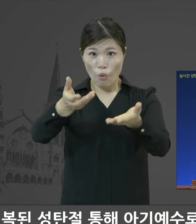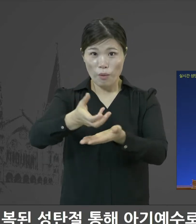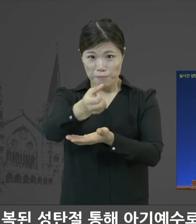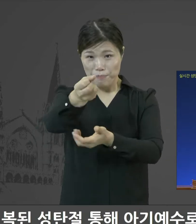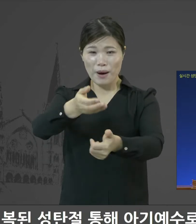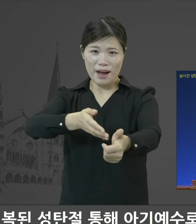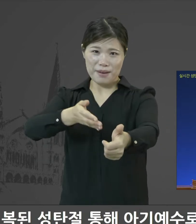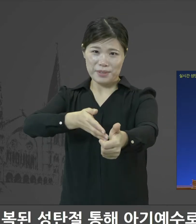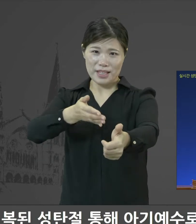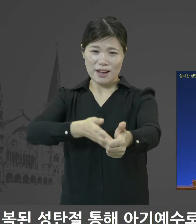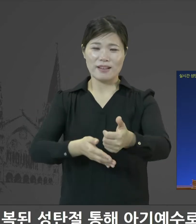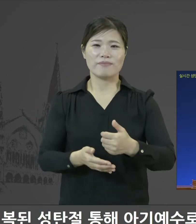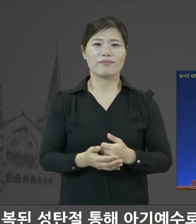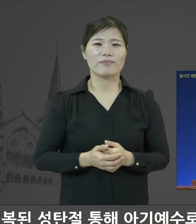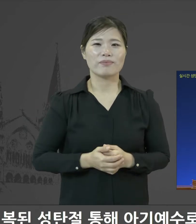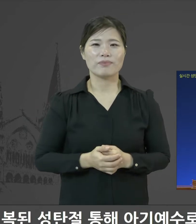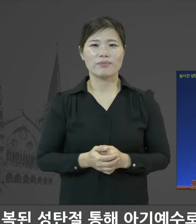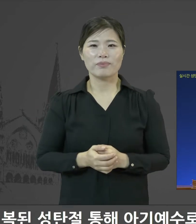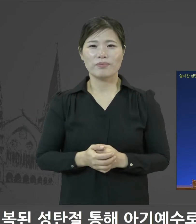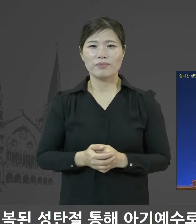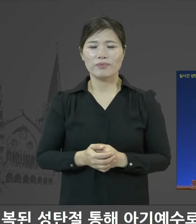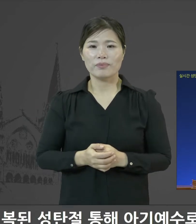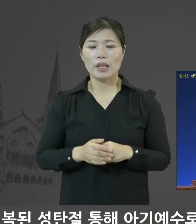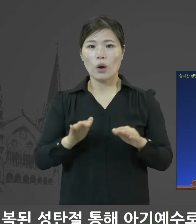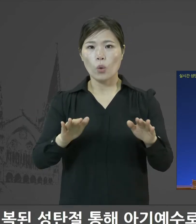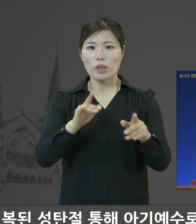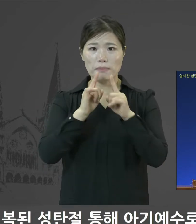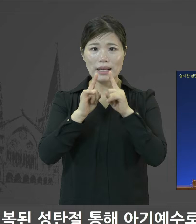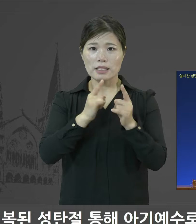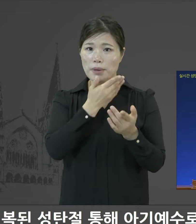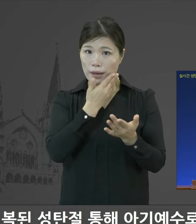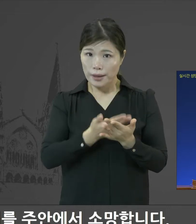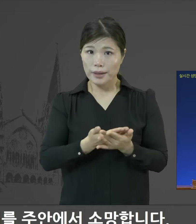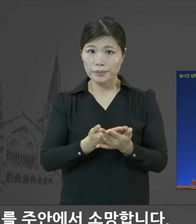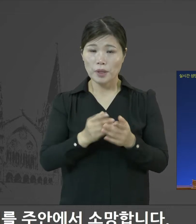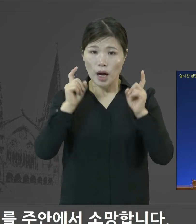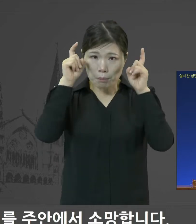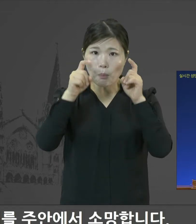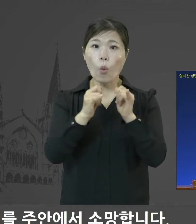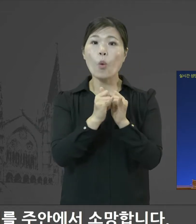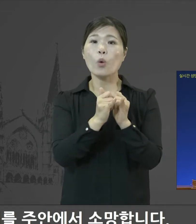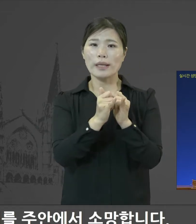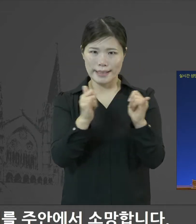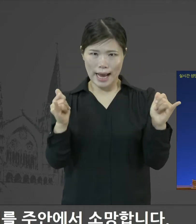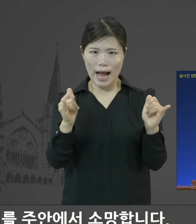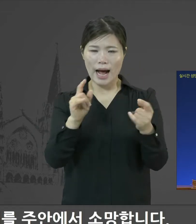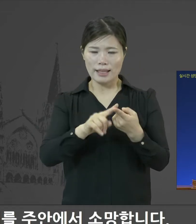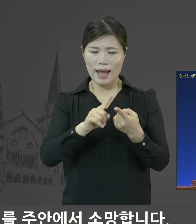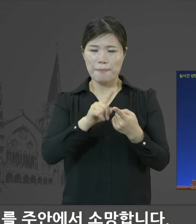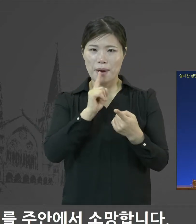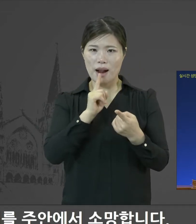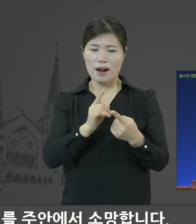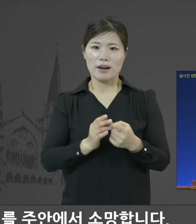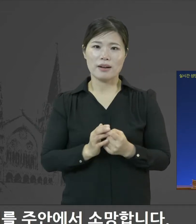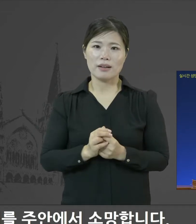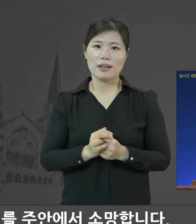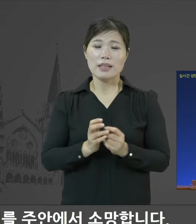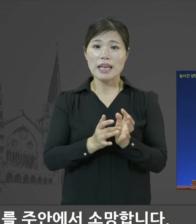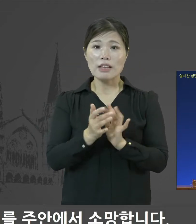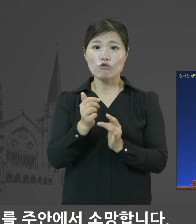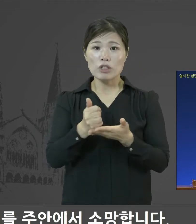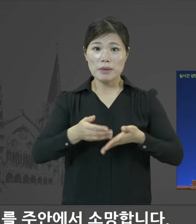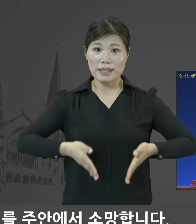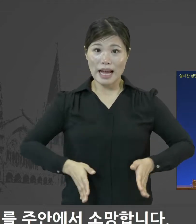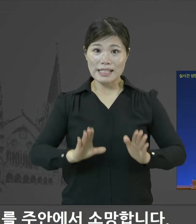안에서 소망합니다. 오늘 말씀의 요지는 목자들에 관한 이야기죠. 여러분, 예수님이 탄생하실